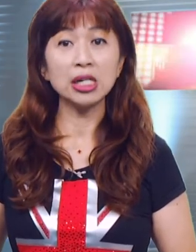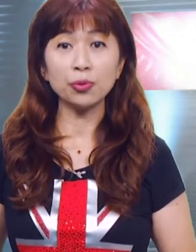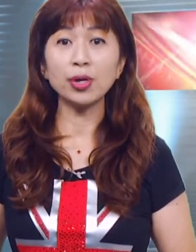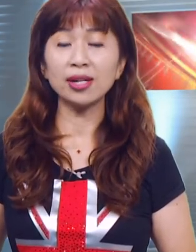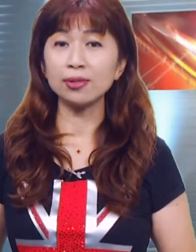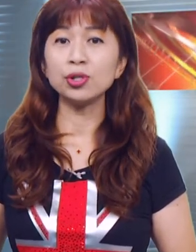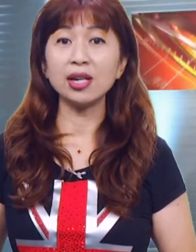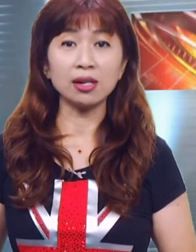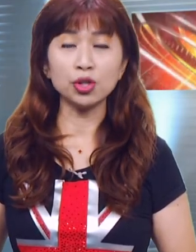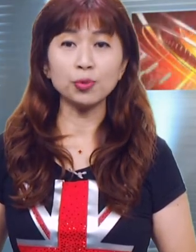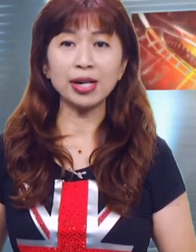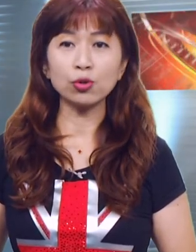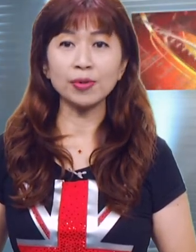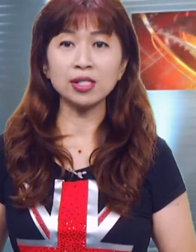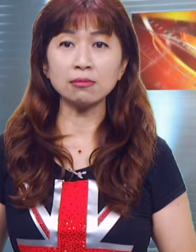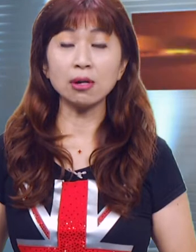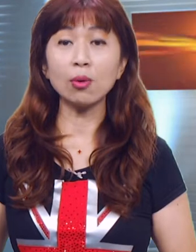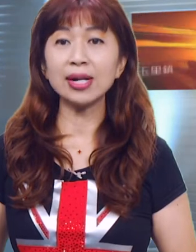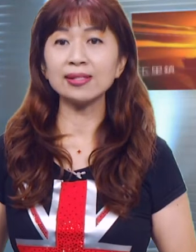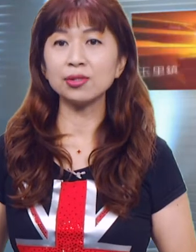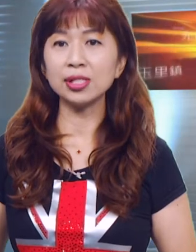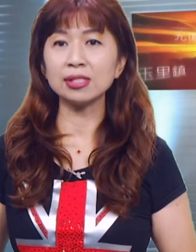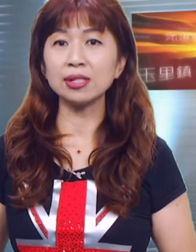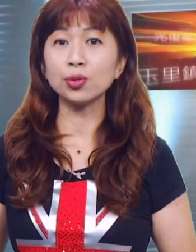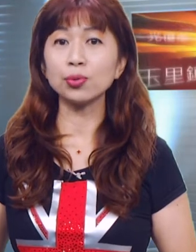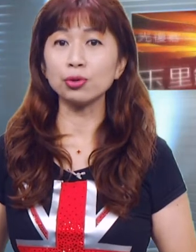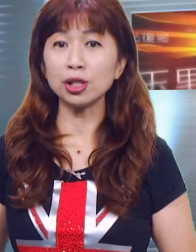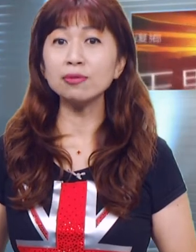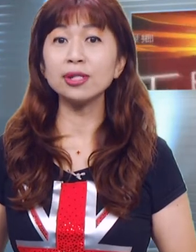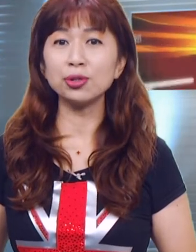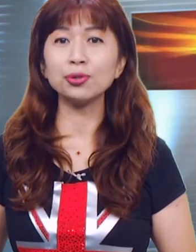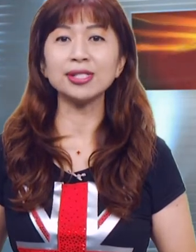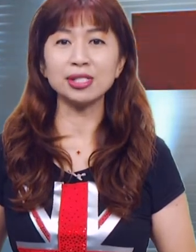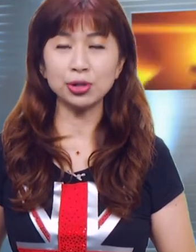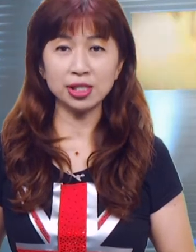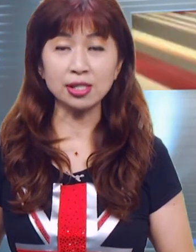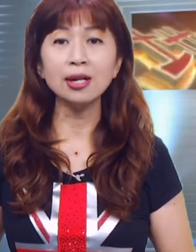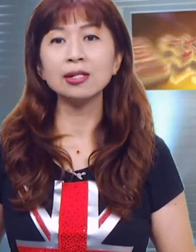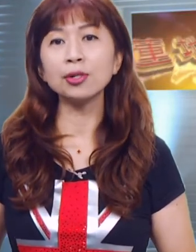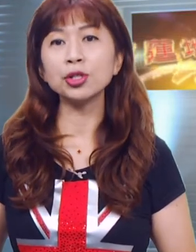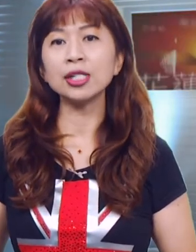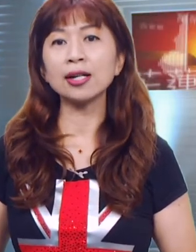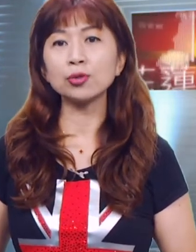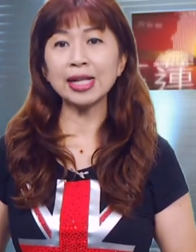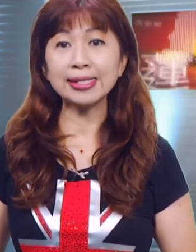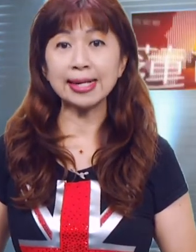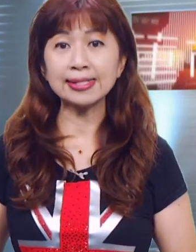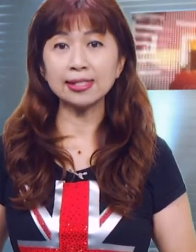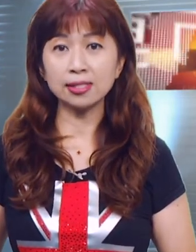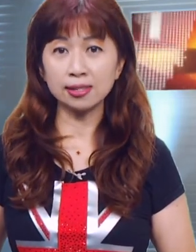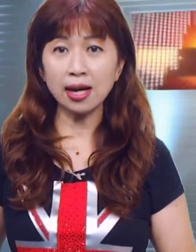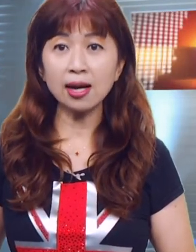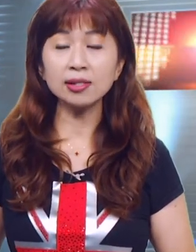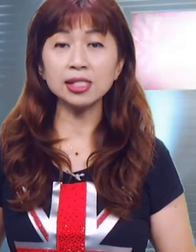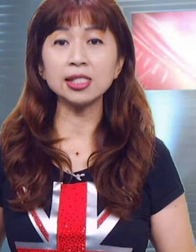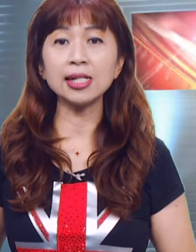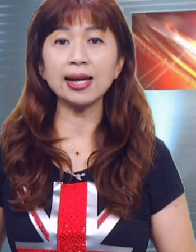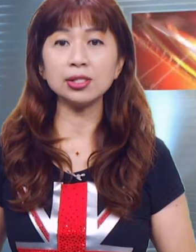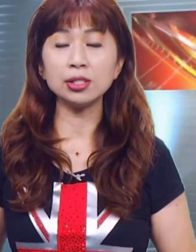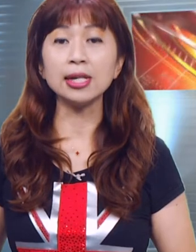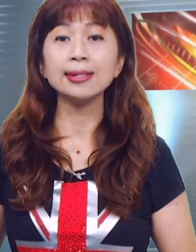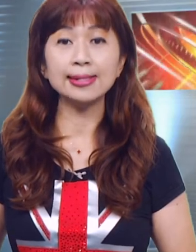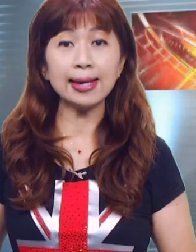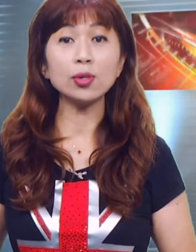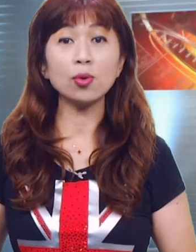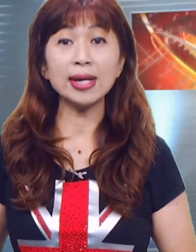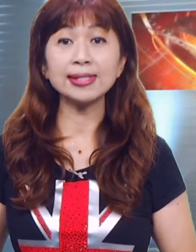说，6月连续两个周末来做比较呢，花莲的确诊人数有稍微趋缓的趋势，同时也告诉大家，在13号星期一开